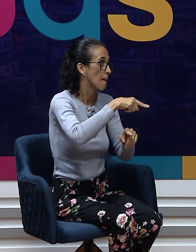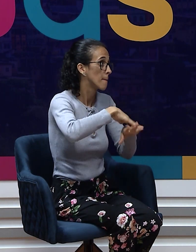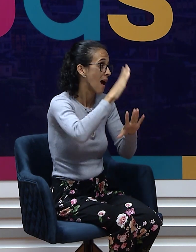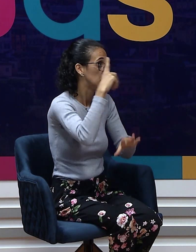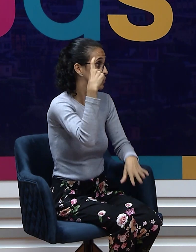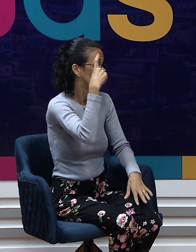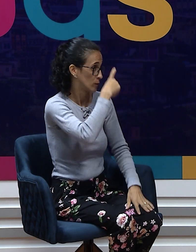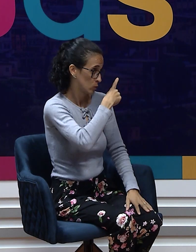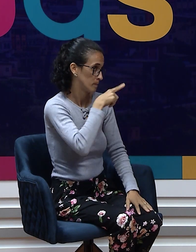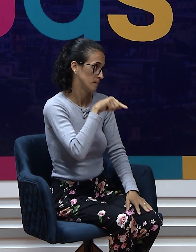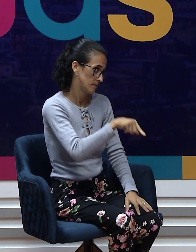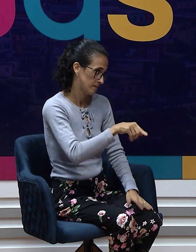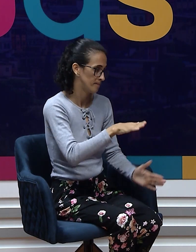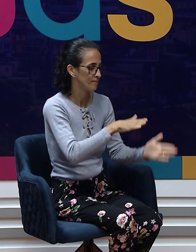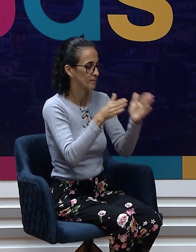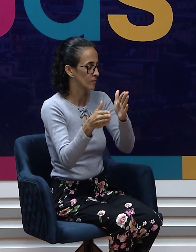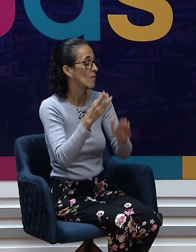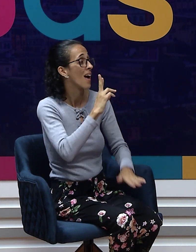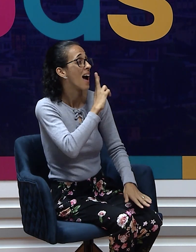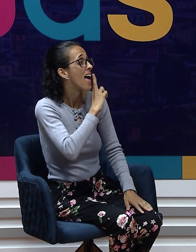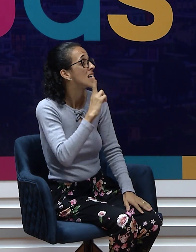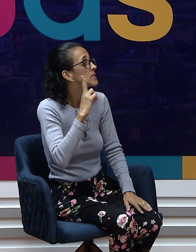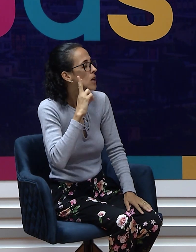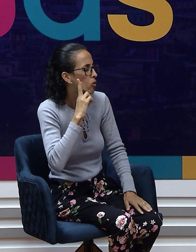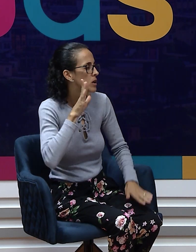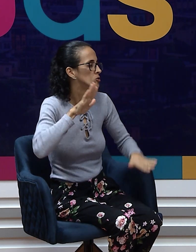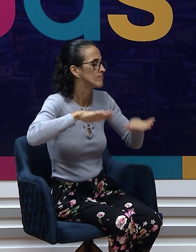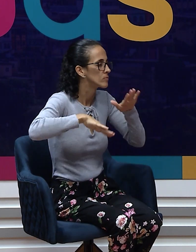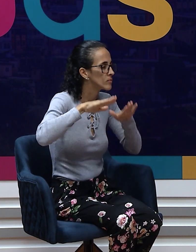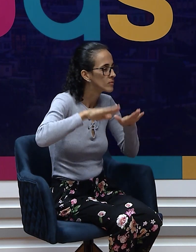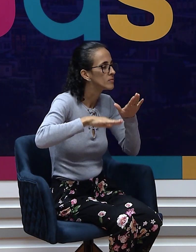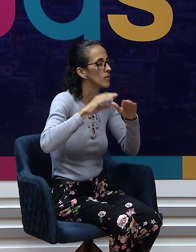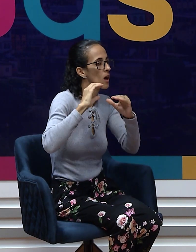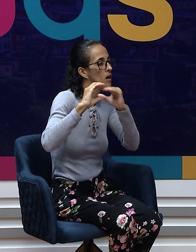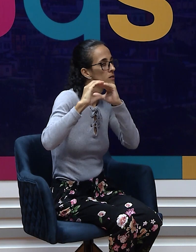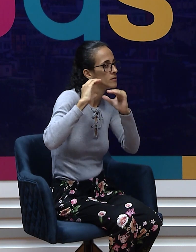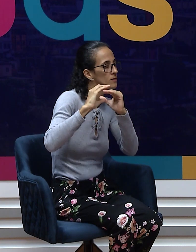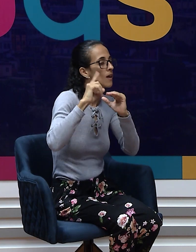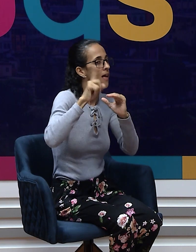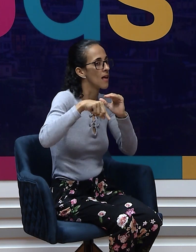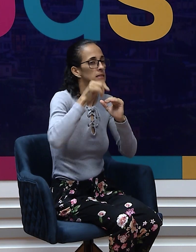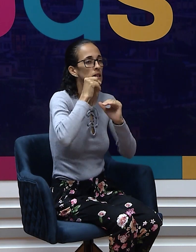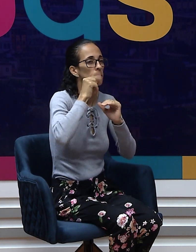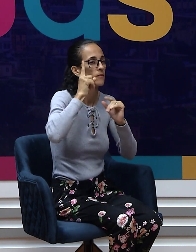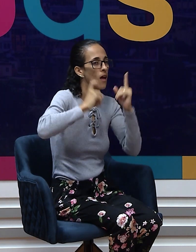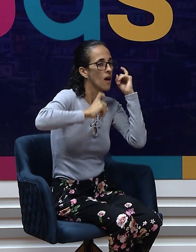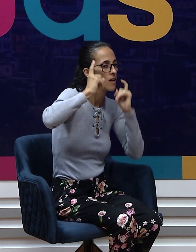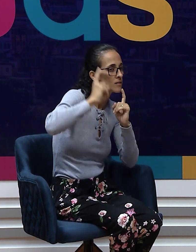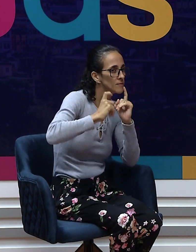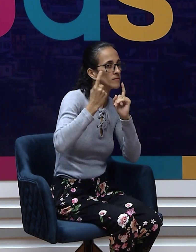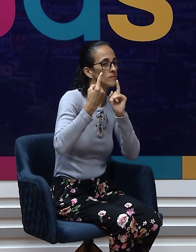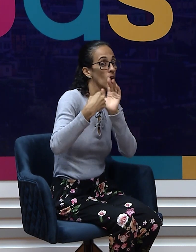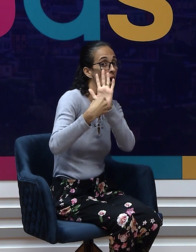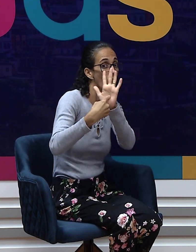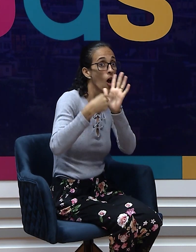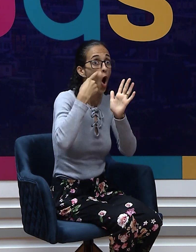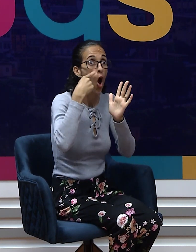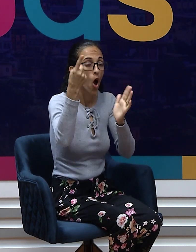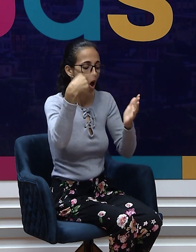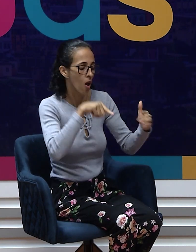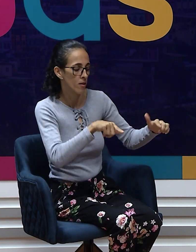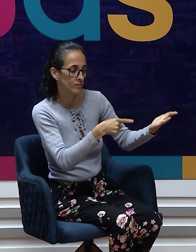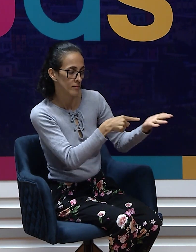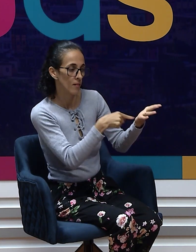tem lutado, é uma luta muito difícil, muito complexa. Em restaurante, por exemplo, a comunicação às vezes vem